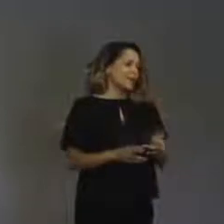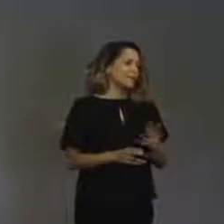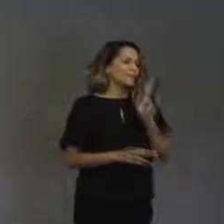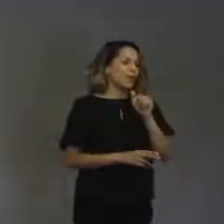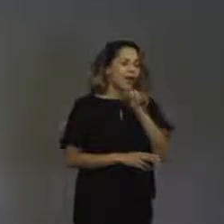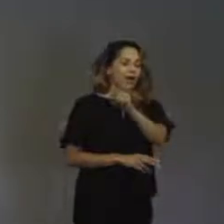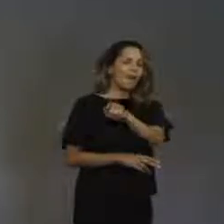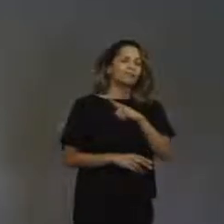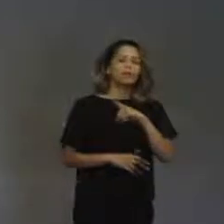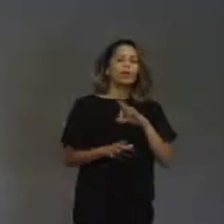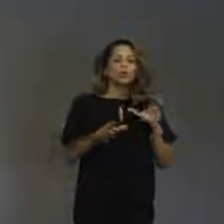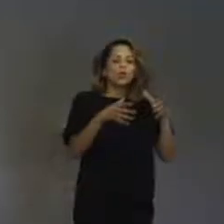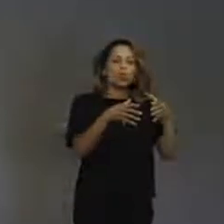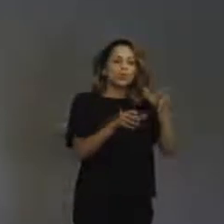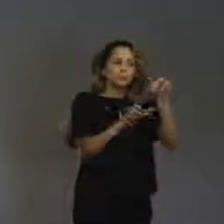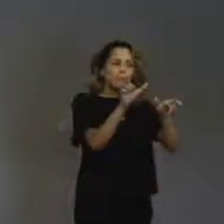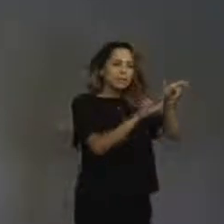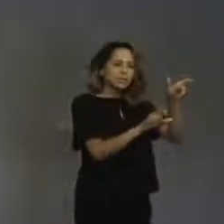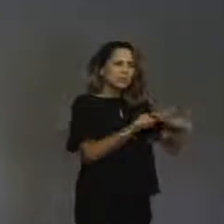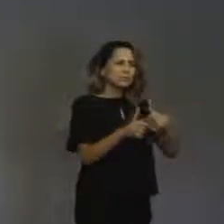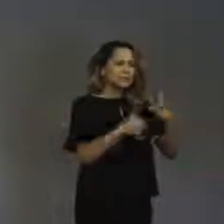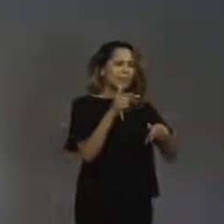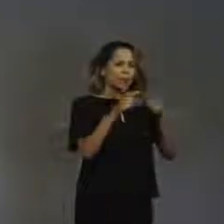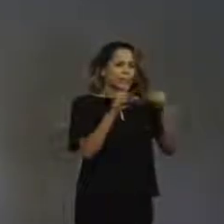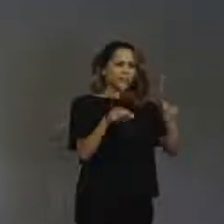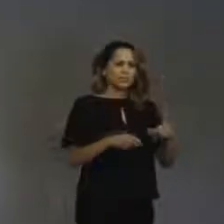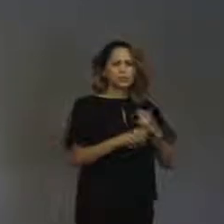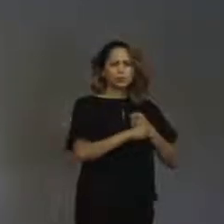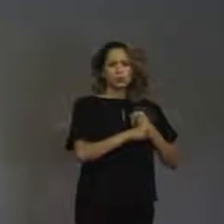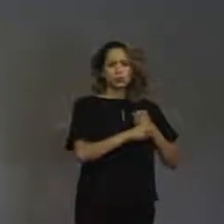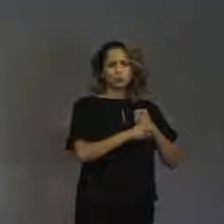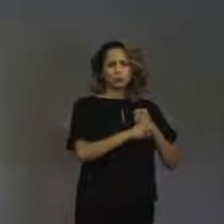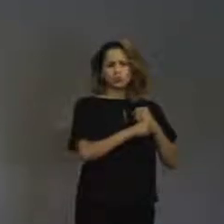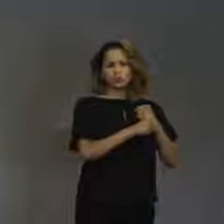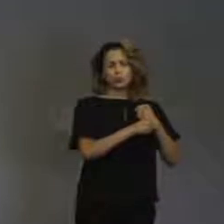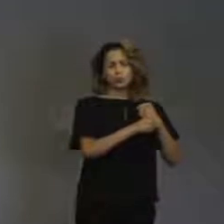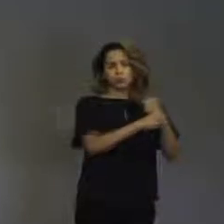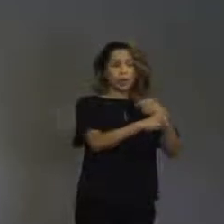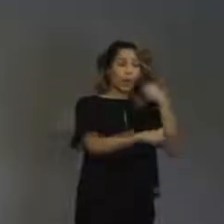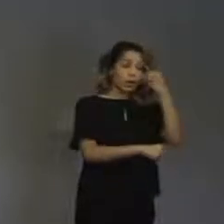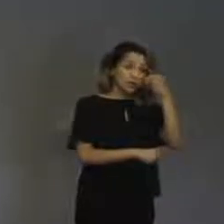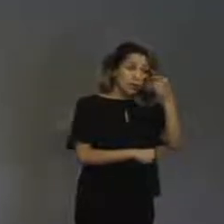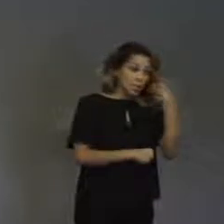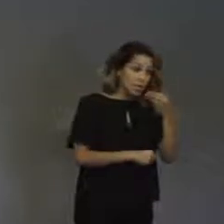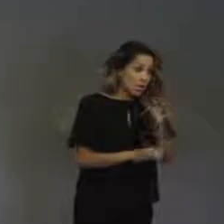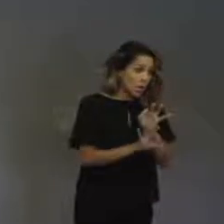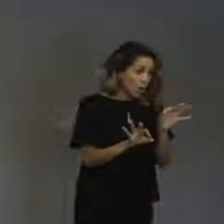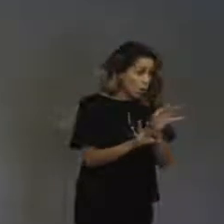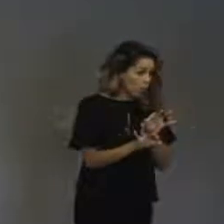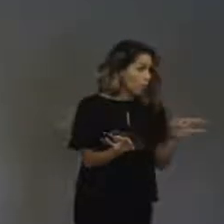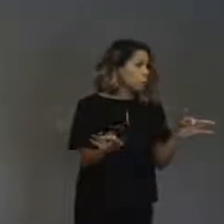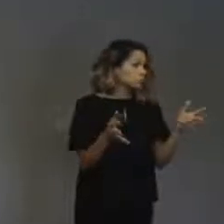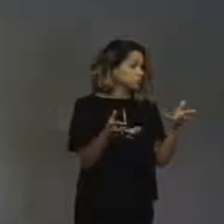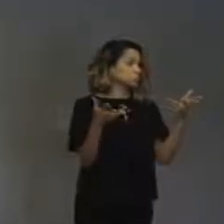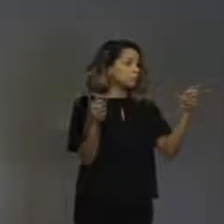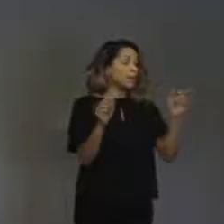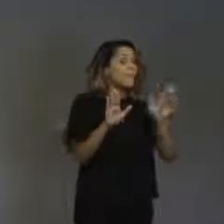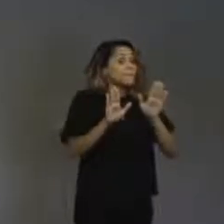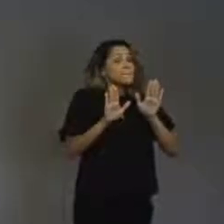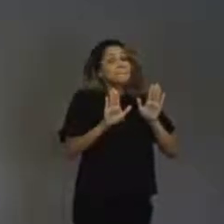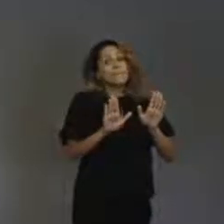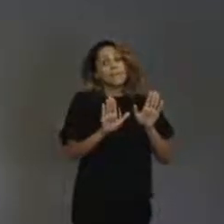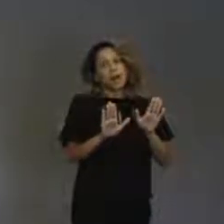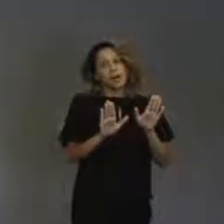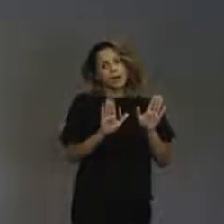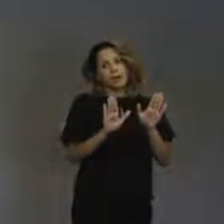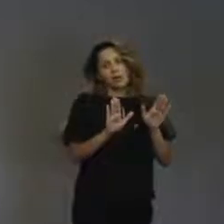com muito tempo de casa, ou seja, tem muita experiência. Isso é uma vantagem enorme. Contudo, essas